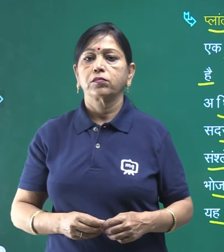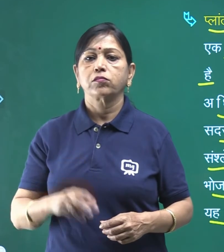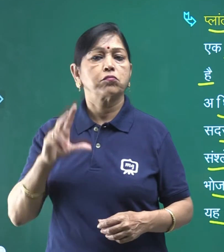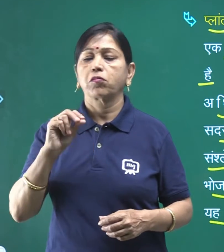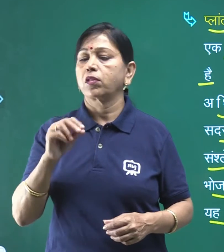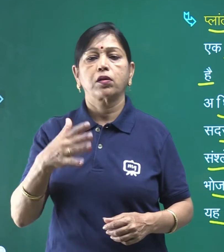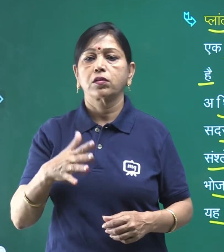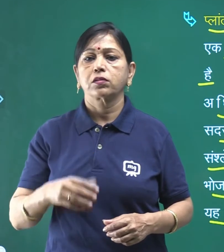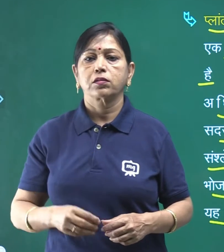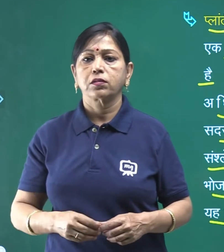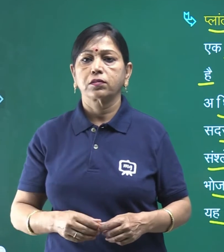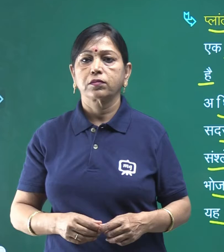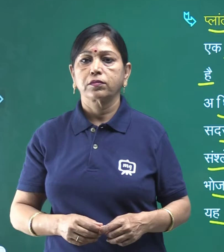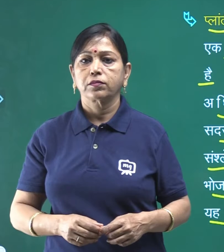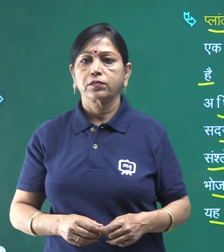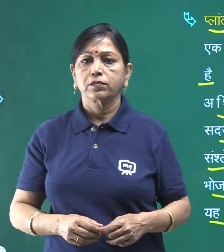कर सकते हैं।